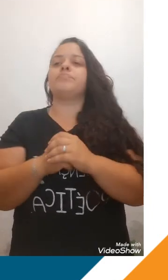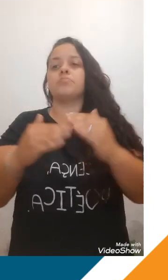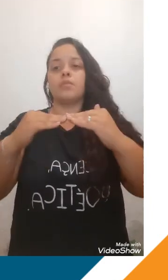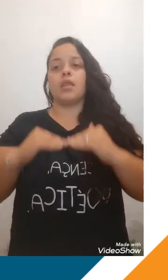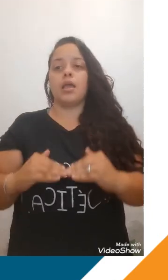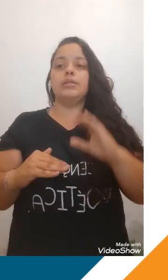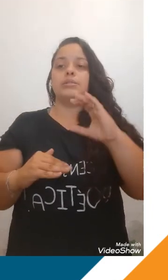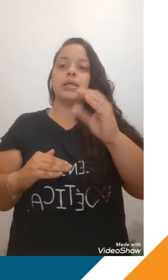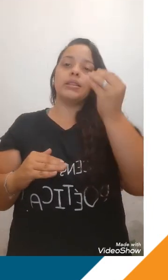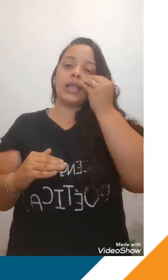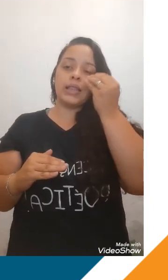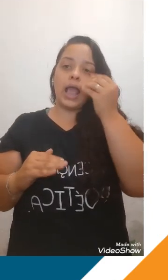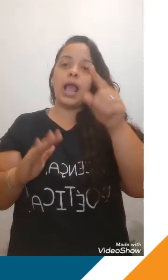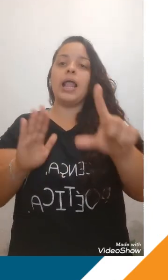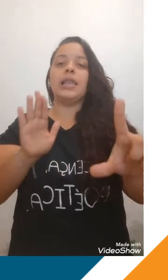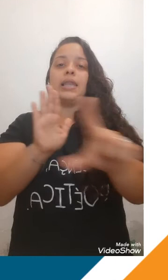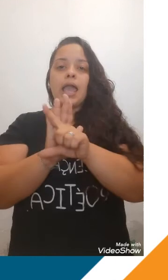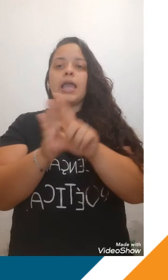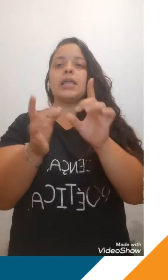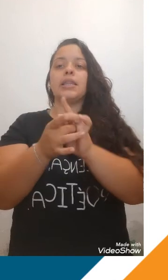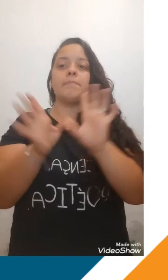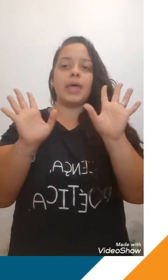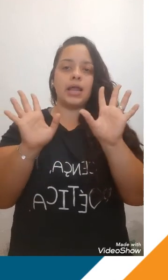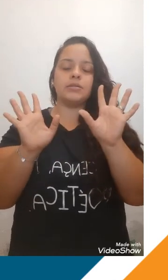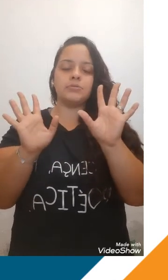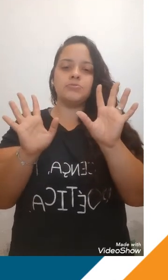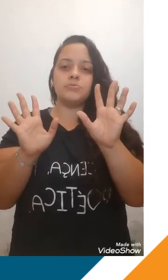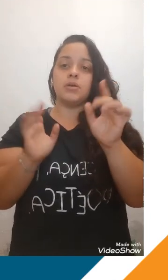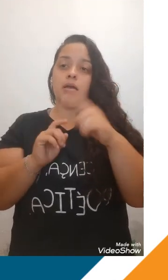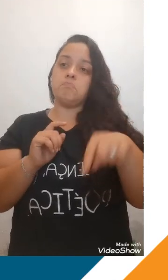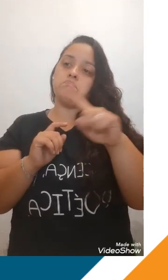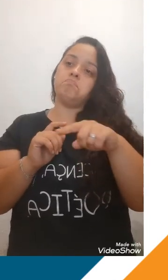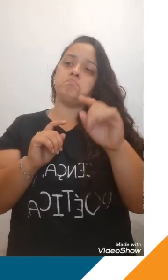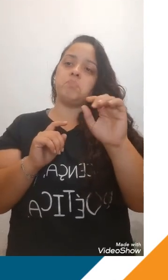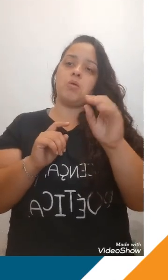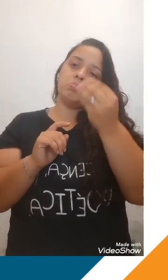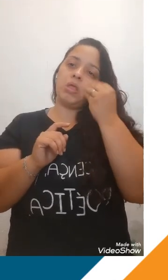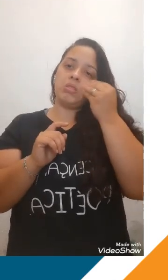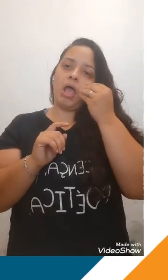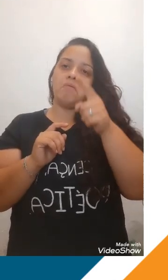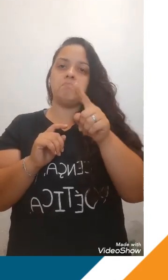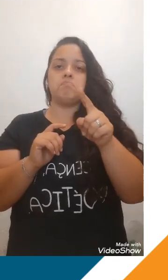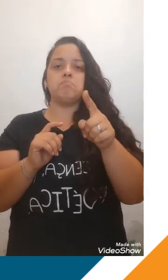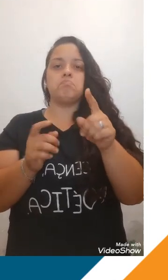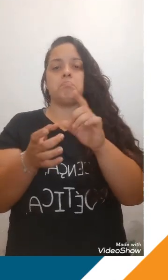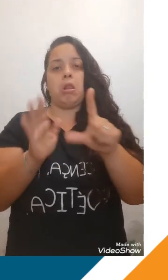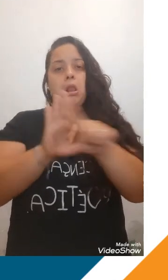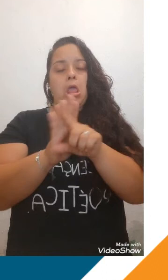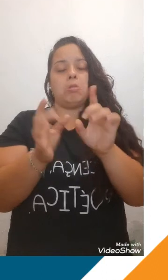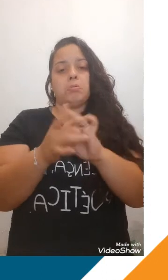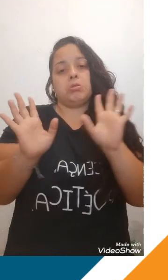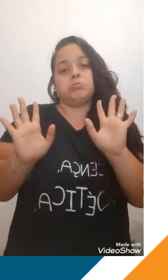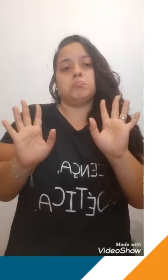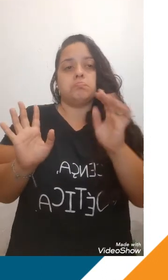de libertação. Então, essa alternativa é que se aproxima, e que de fato nos traz aí o que